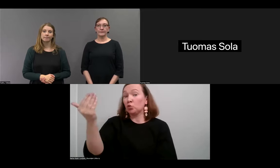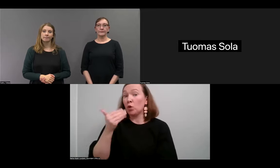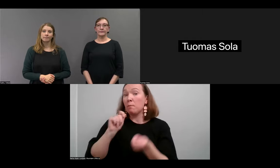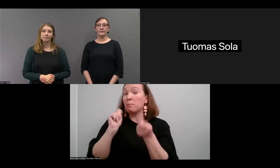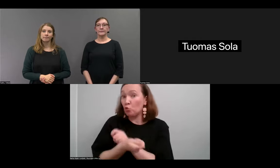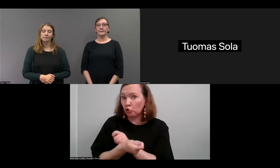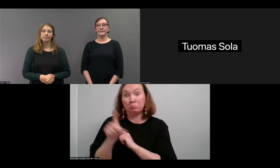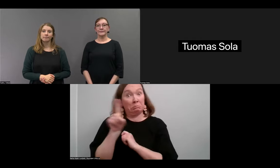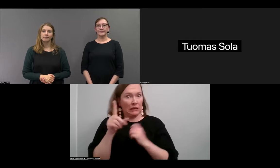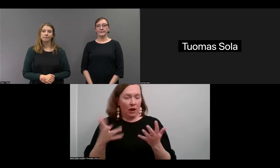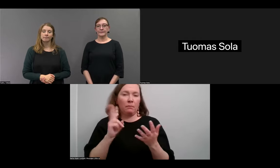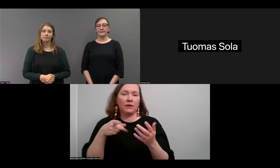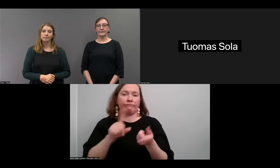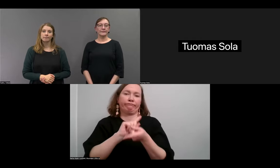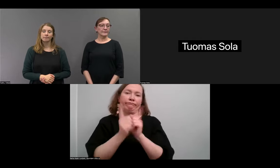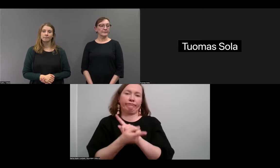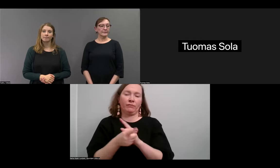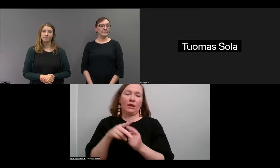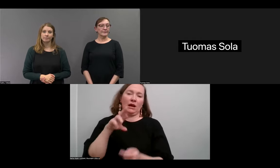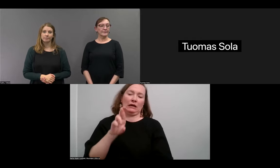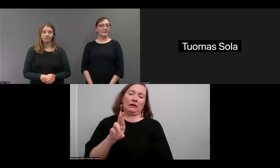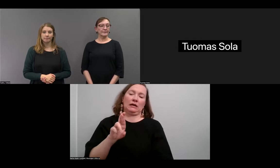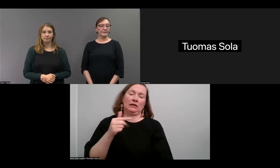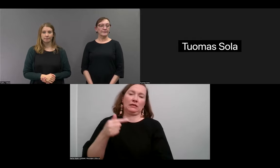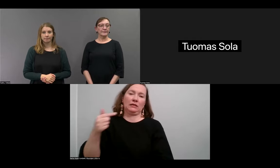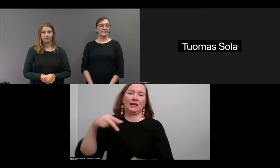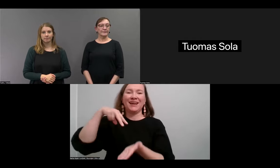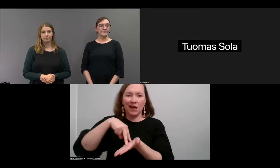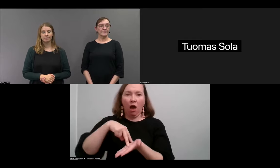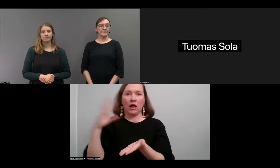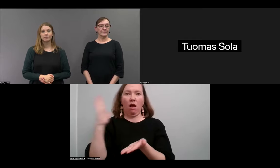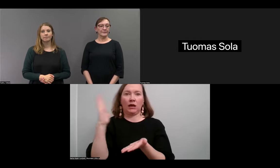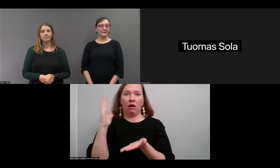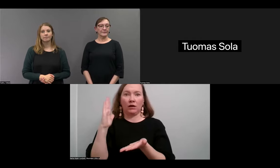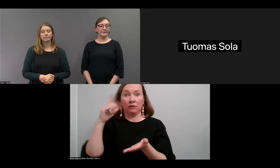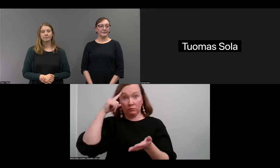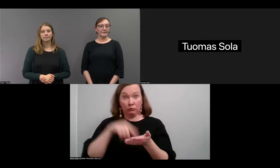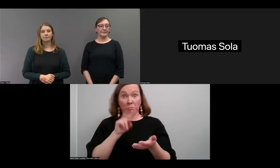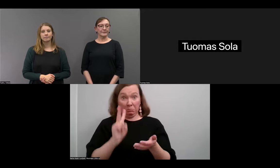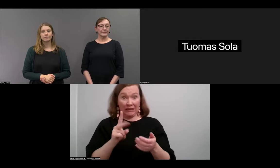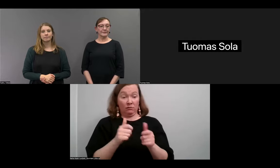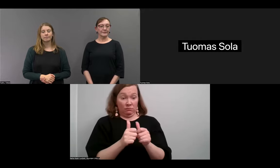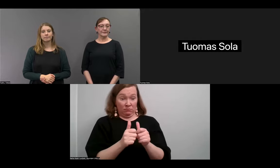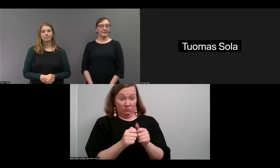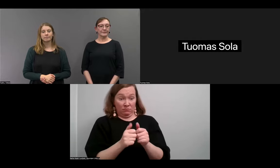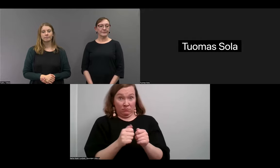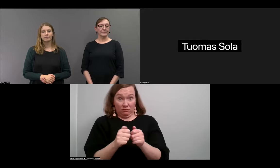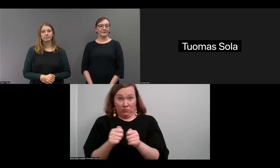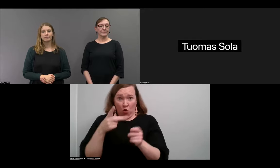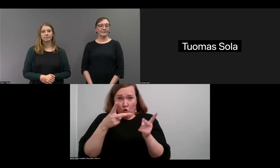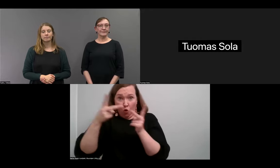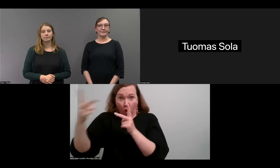että toivottavasti sitten 2025 tähän tulisi muutos, että tämä RTT eli